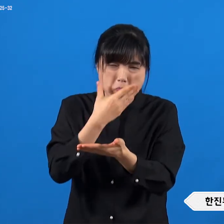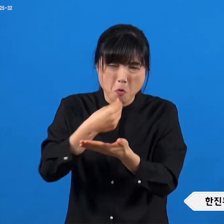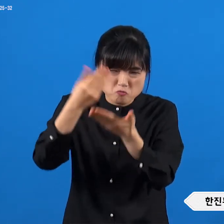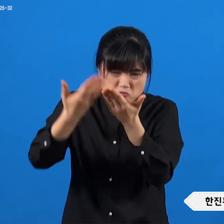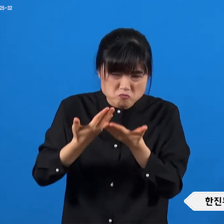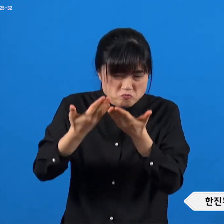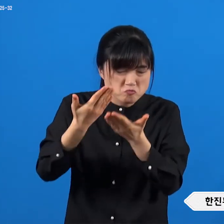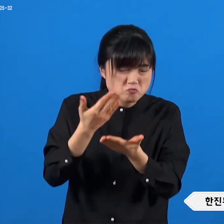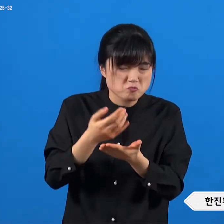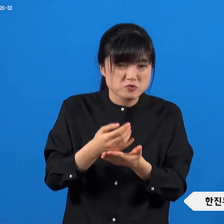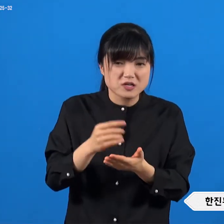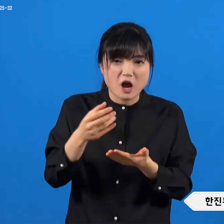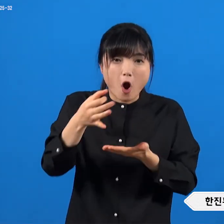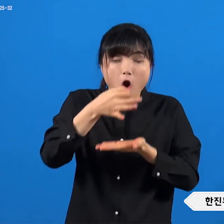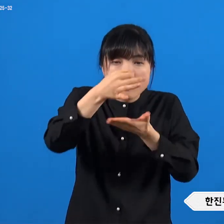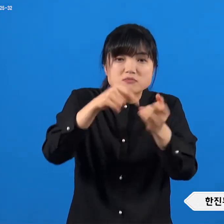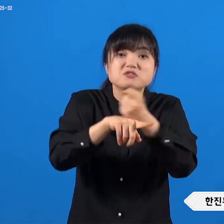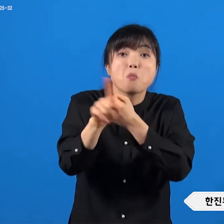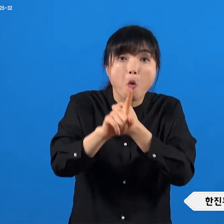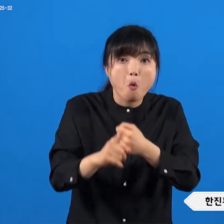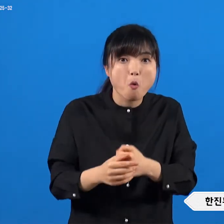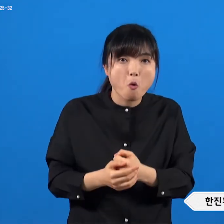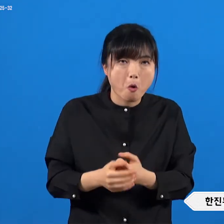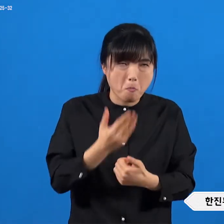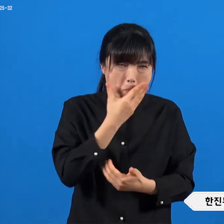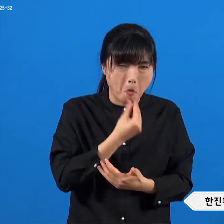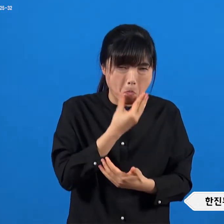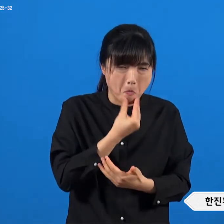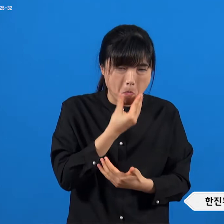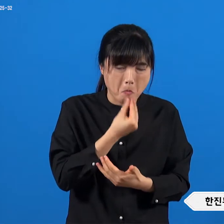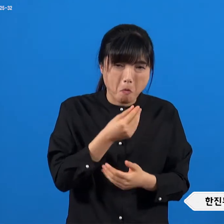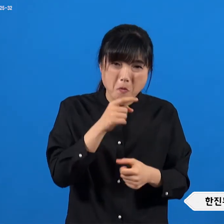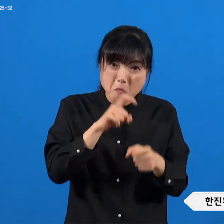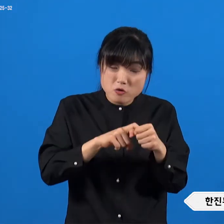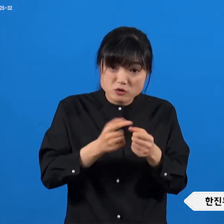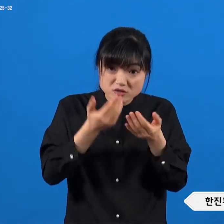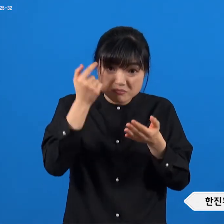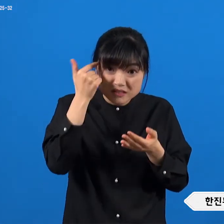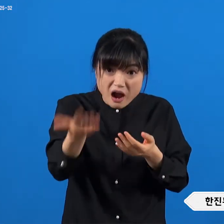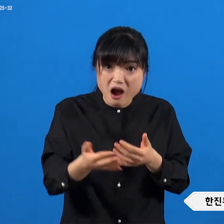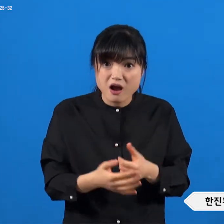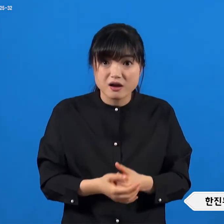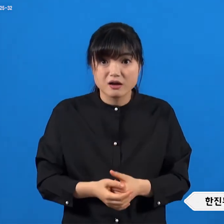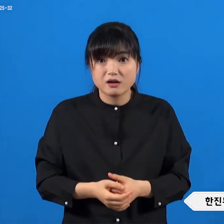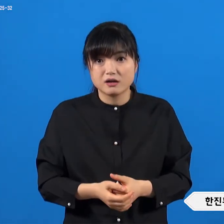있습니다. 우리가 헌금은 왜 합니까? 복 받기 위해서 합니까?